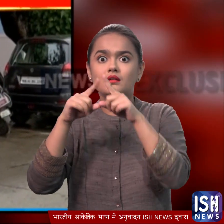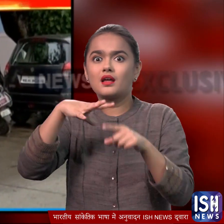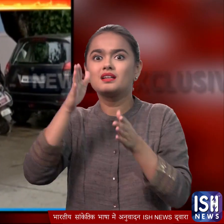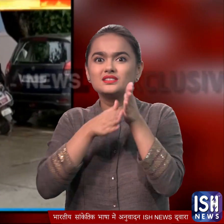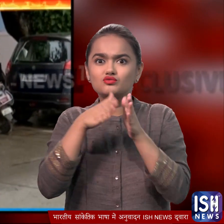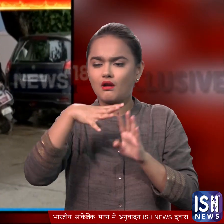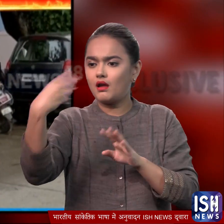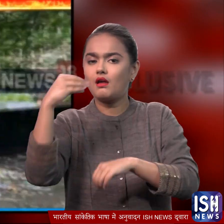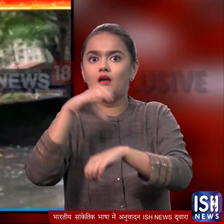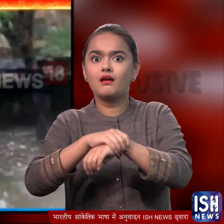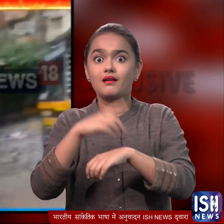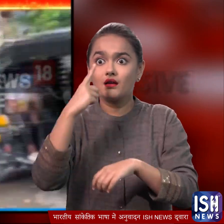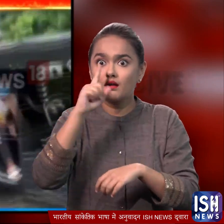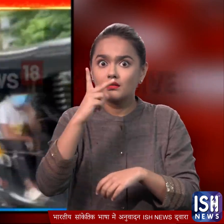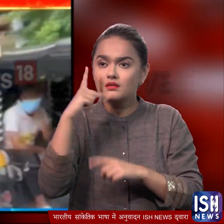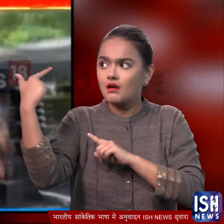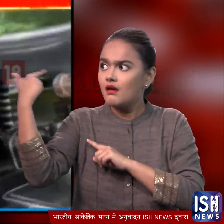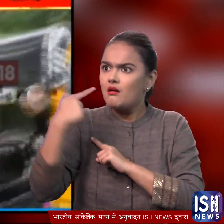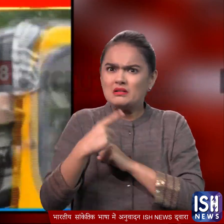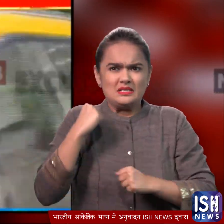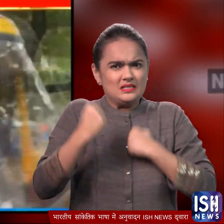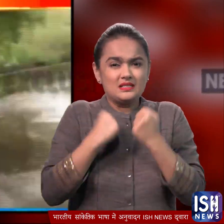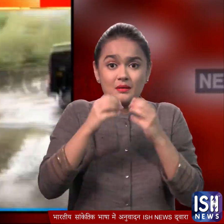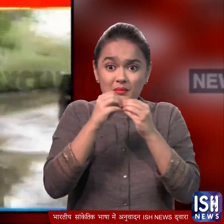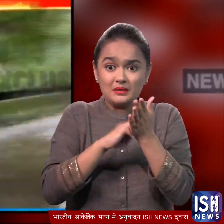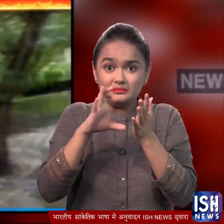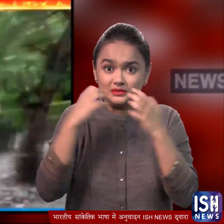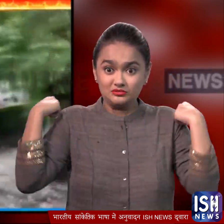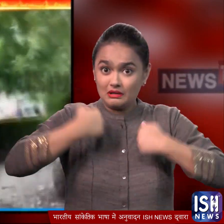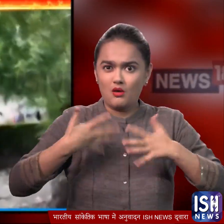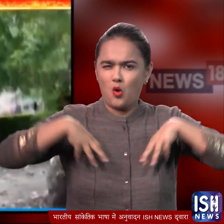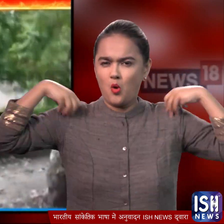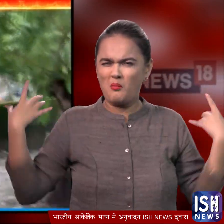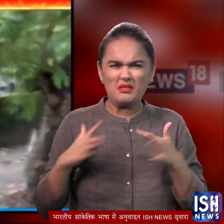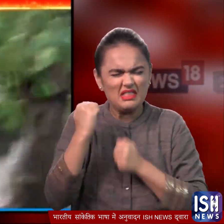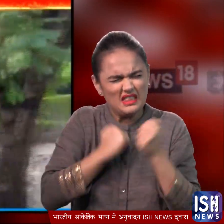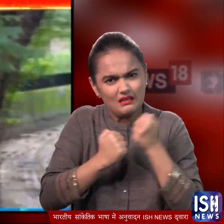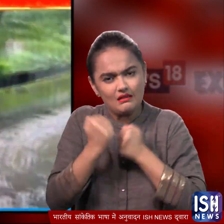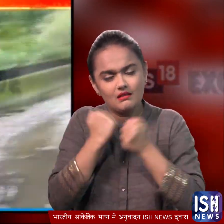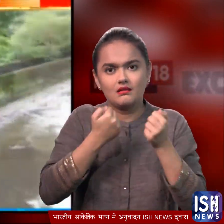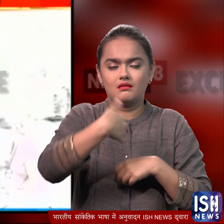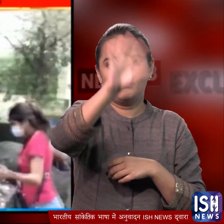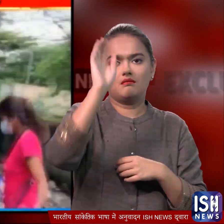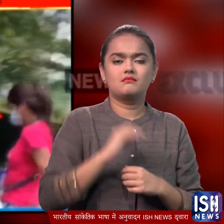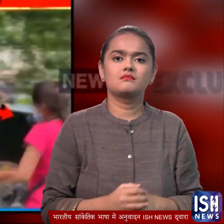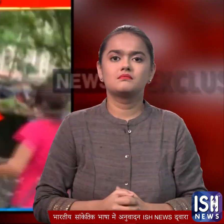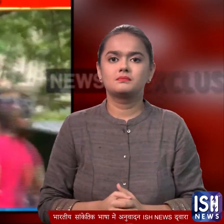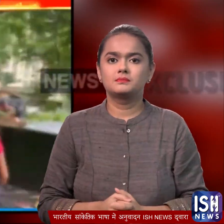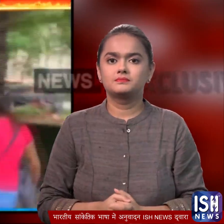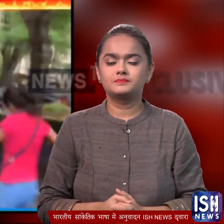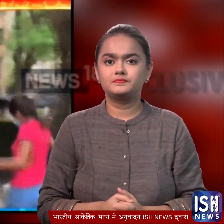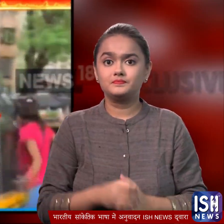टर्मिनस स्टेशन के बाहर पकड़ लिया, जिनमें एक लड़की ने कैमरा देखते ही बीएमसी की नकली जैकेट उतार दी और वहां से भागने लगी।